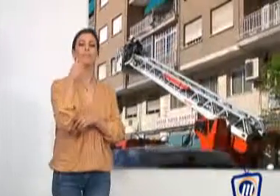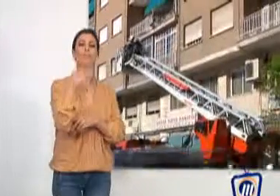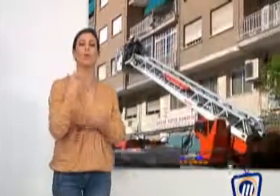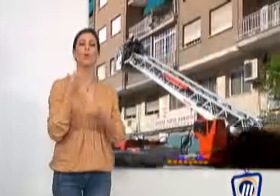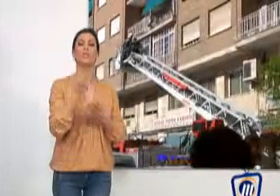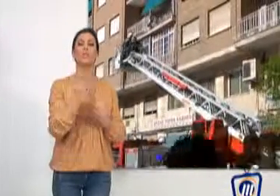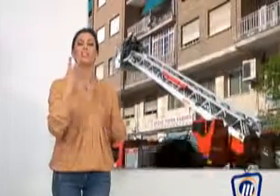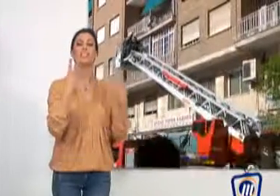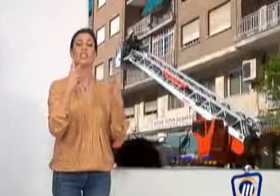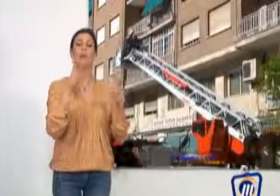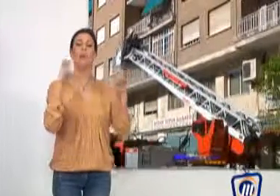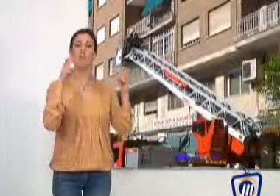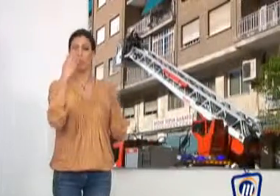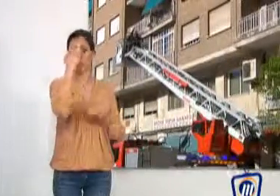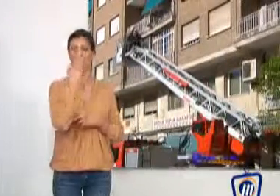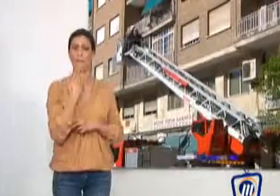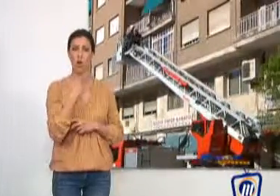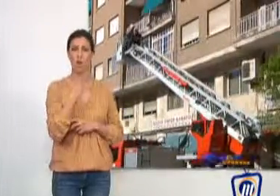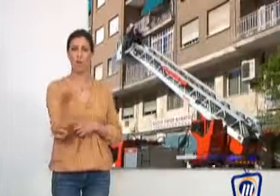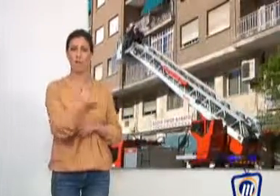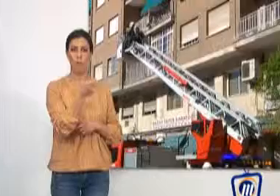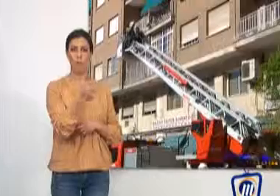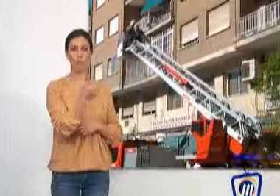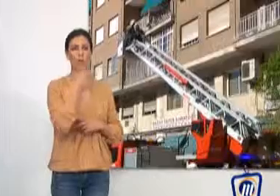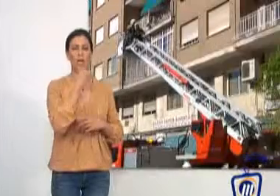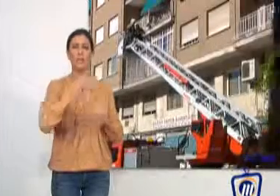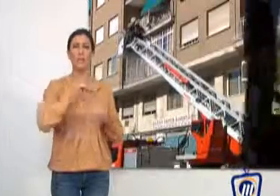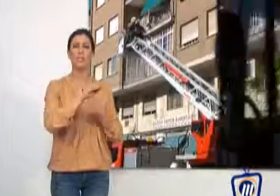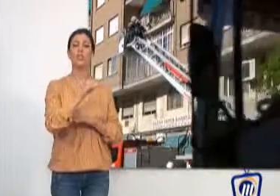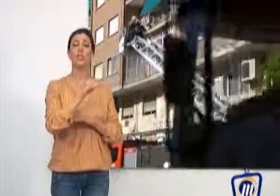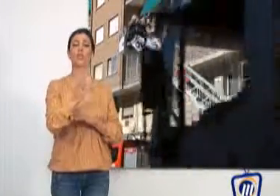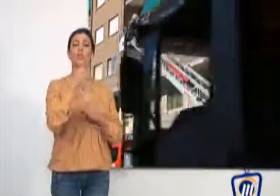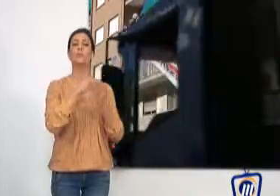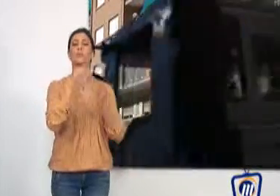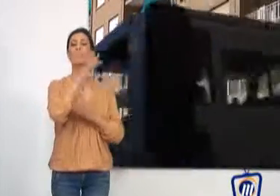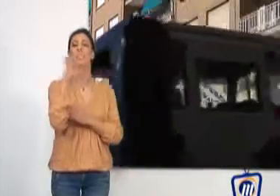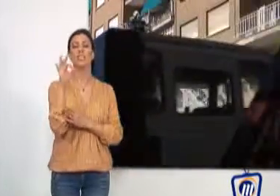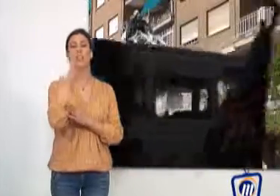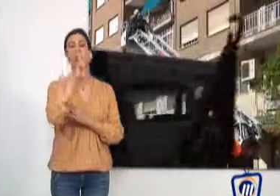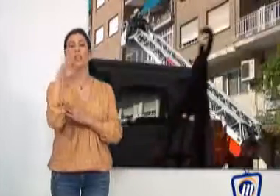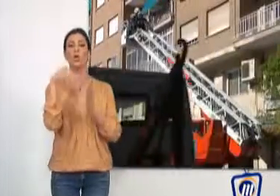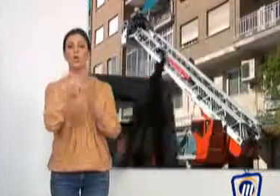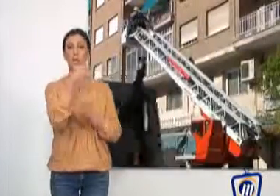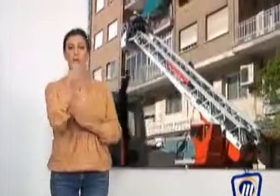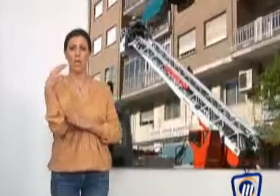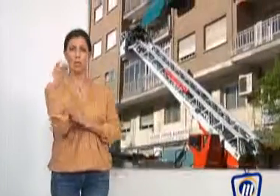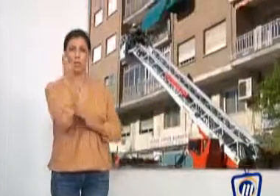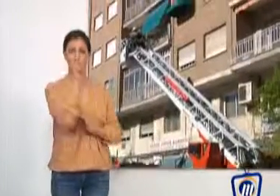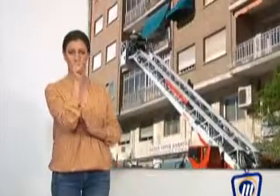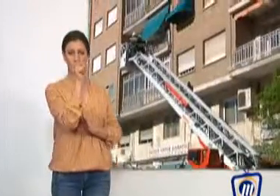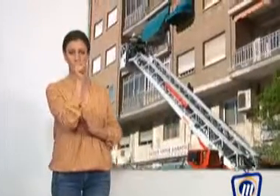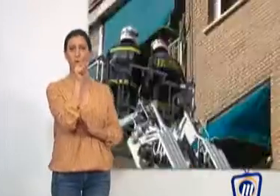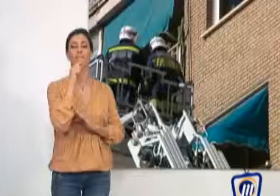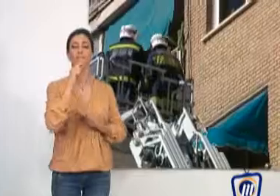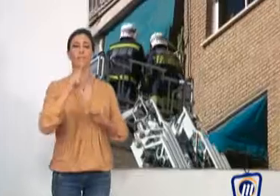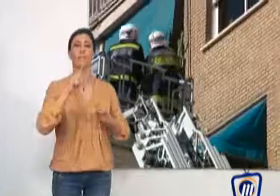verano con siete nuevos camiones para todo ello se ha contado con una inversión de un millón 500 a 35.000 euros